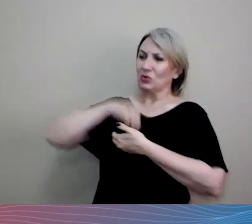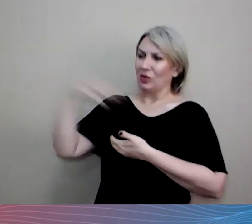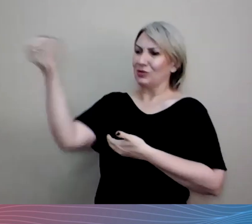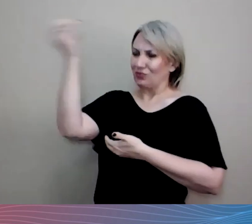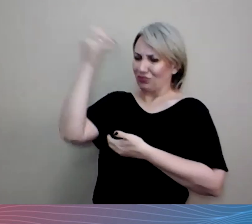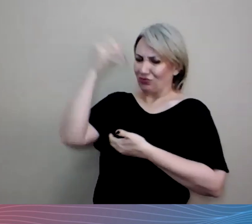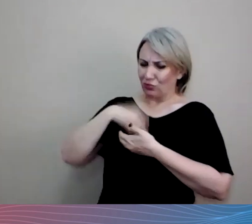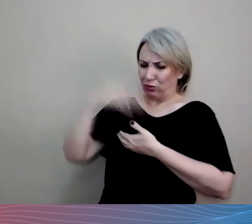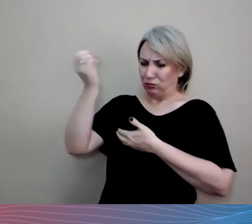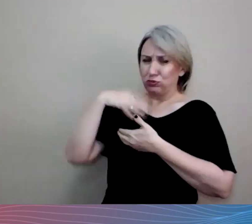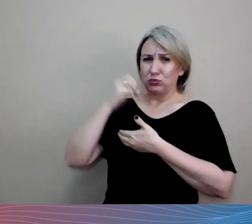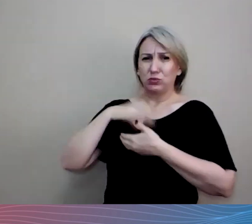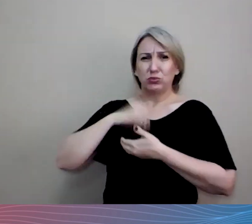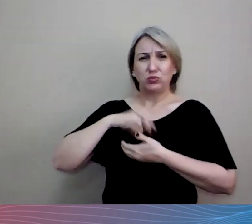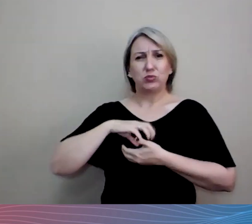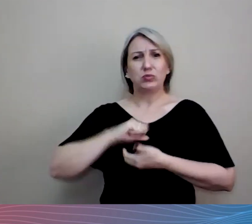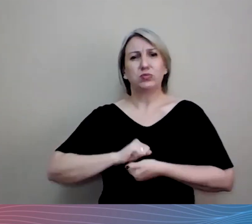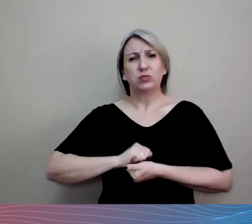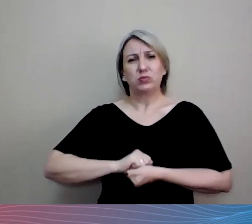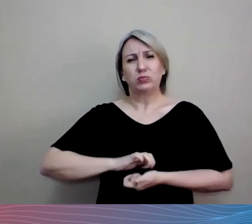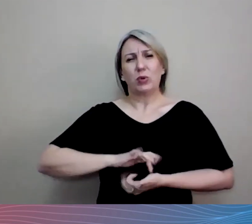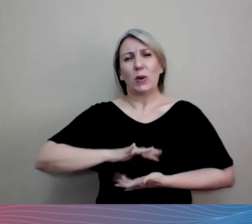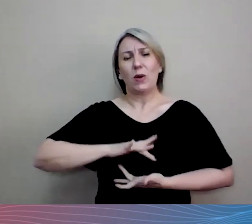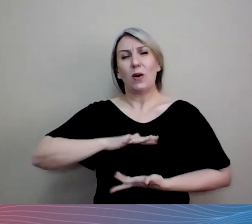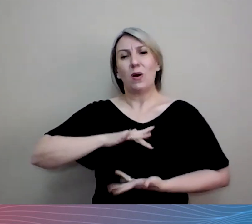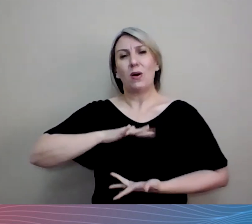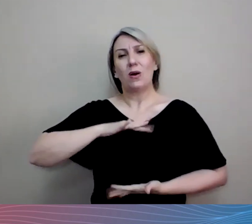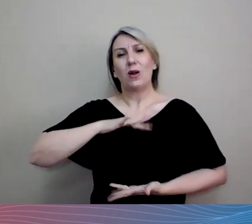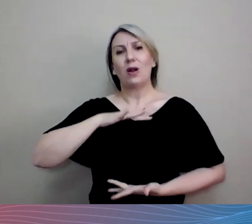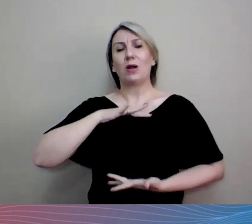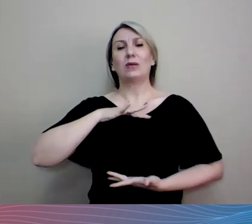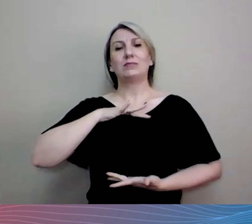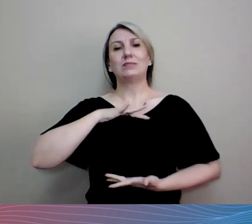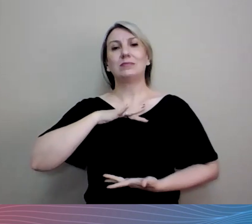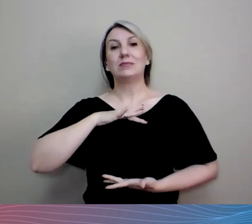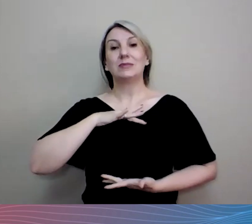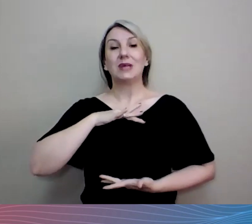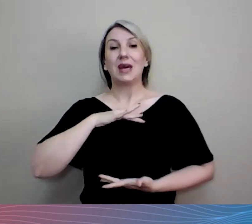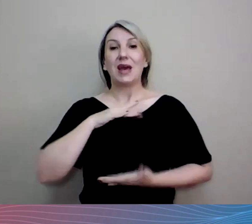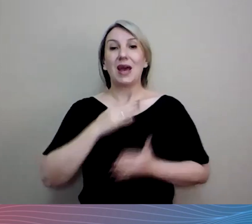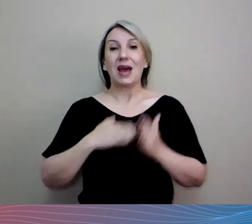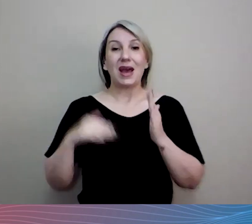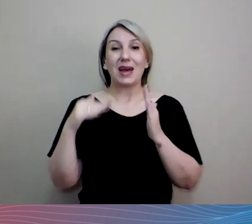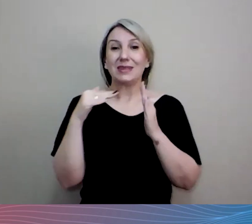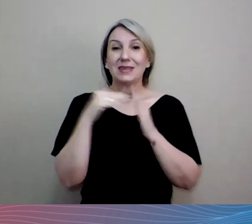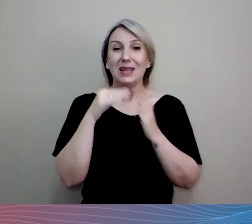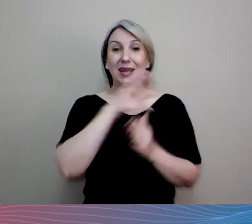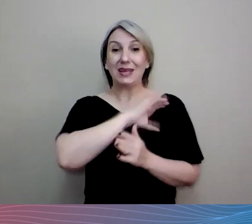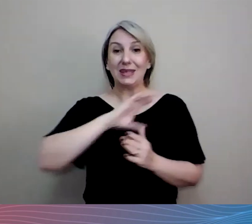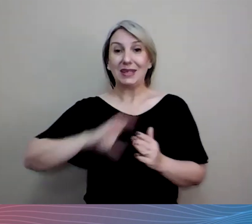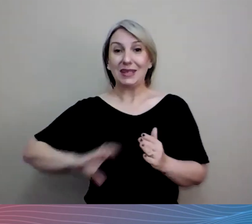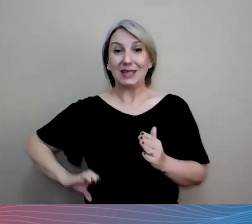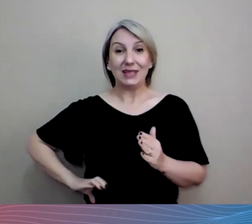de Deus. Deus precisa nos encher com esse Cristo imensurável.